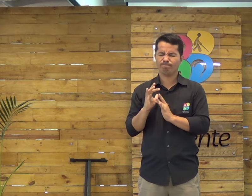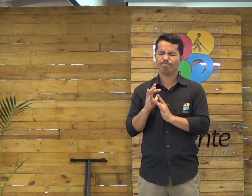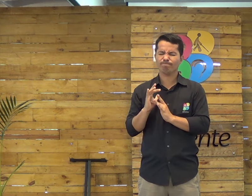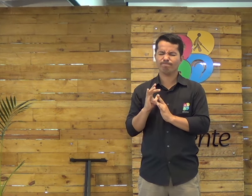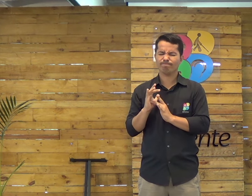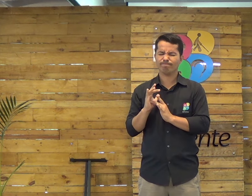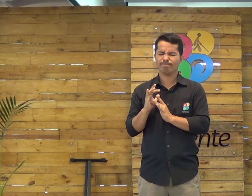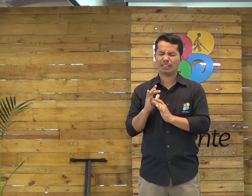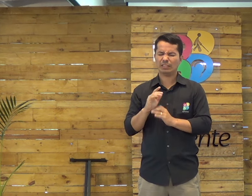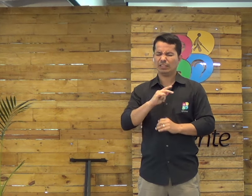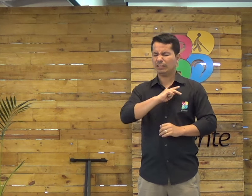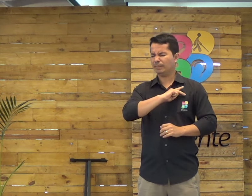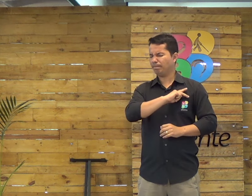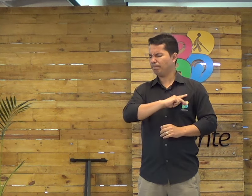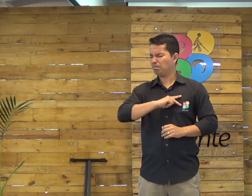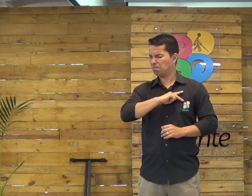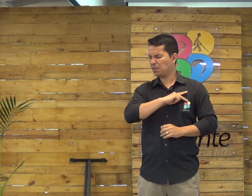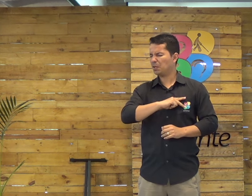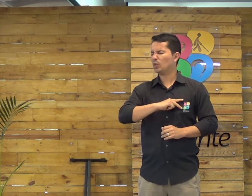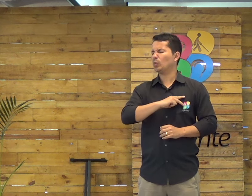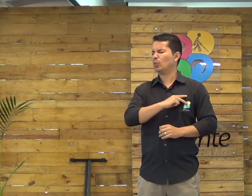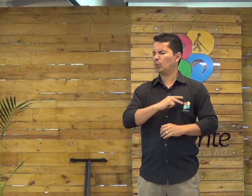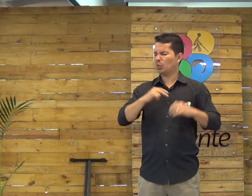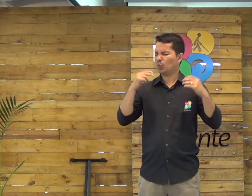Senhor Jesus,